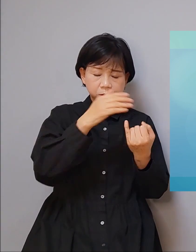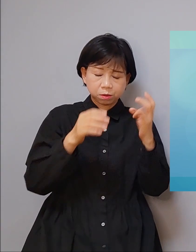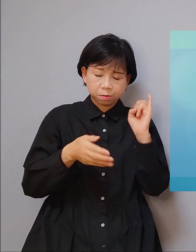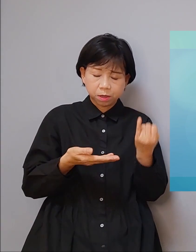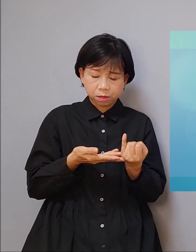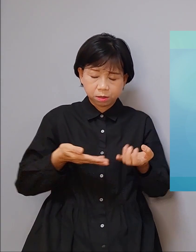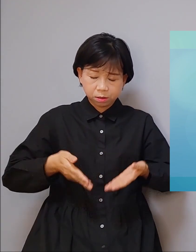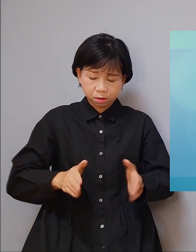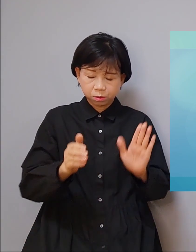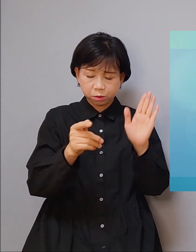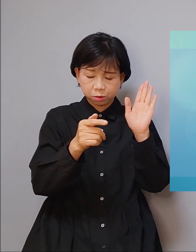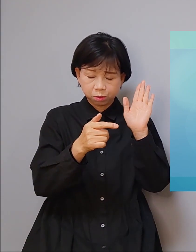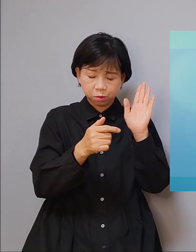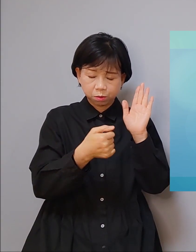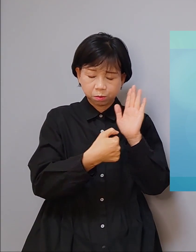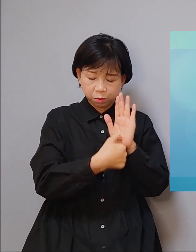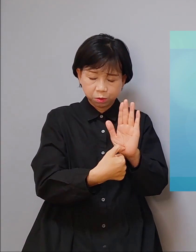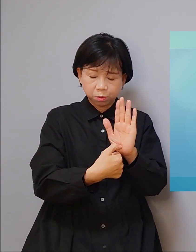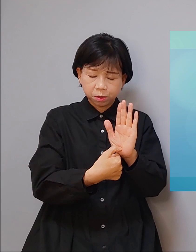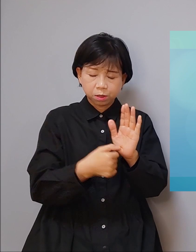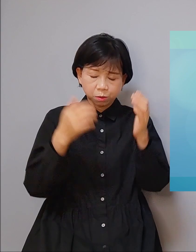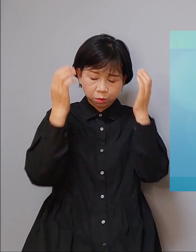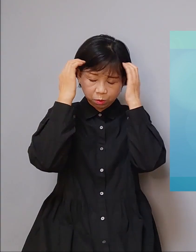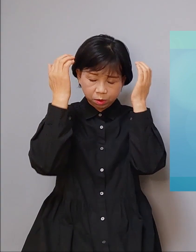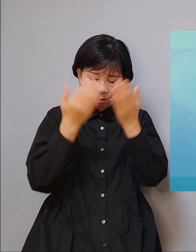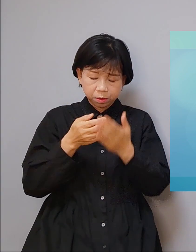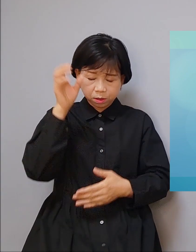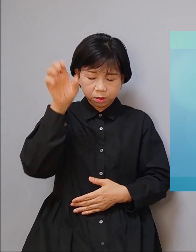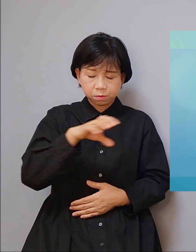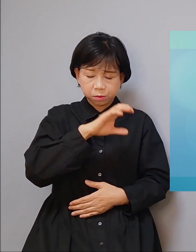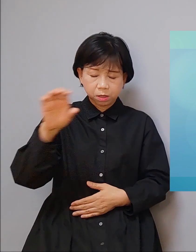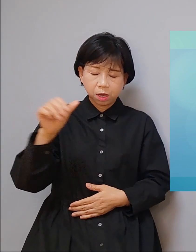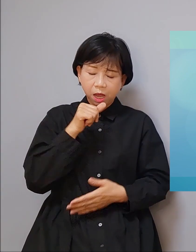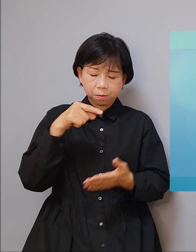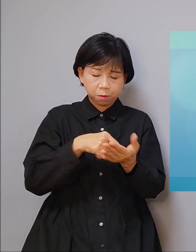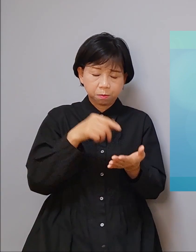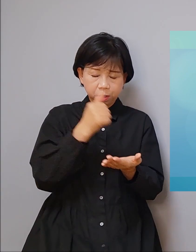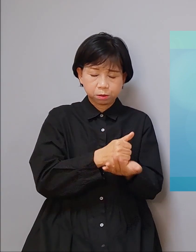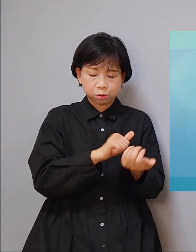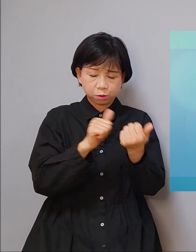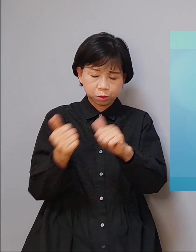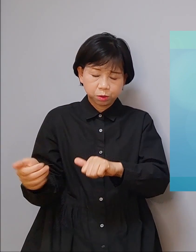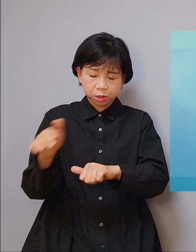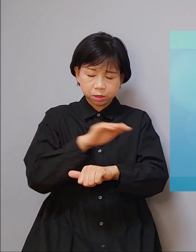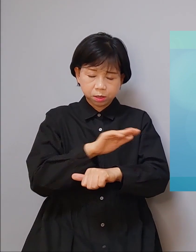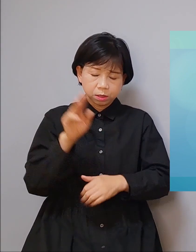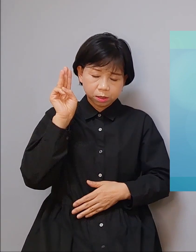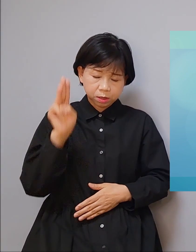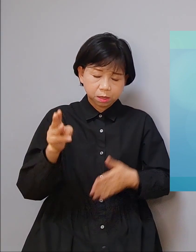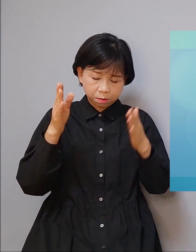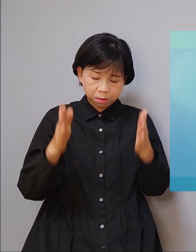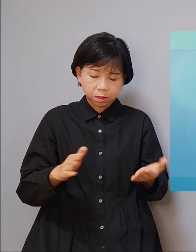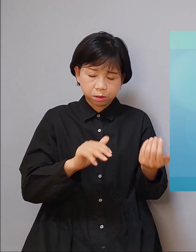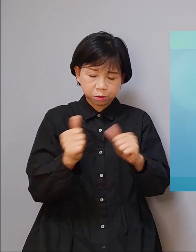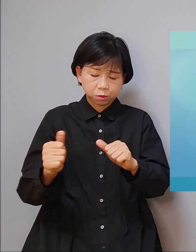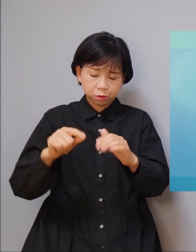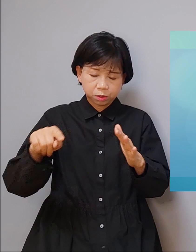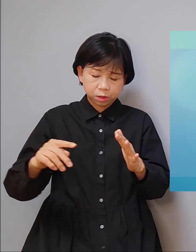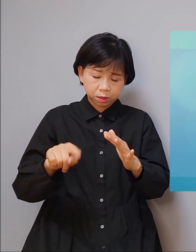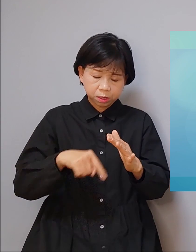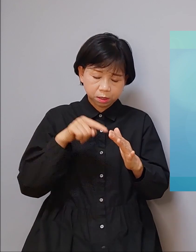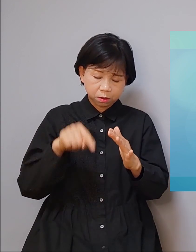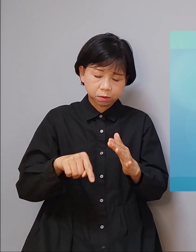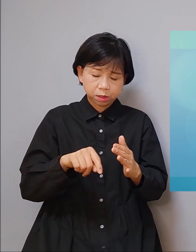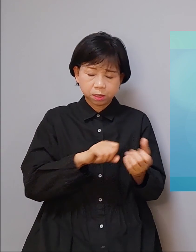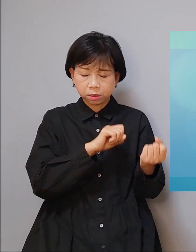빌라도에게 고난을 받으사 십자가에 못 박혀 죽으시고 장사한 지 사흘 만에 죽은 자 가운데서 다시